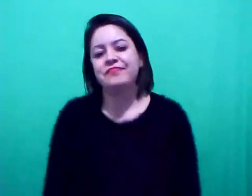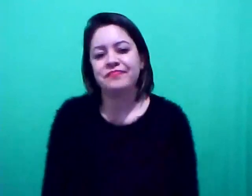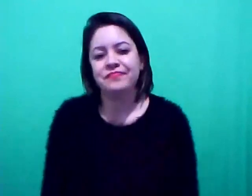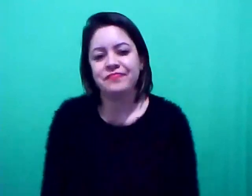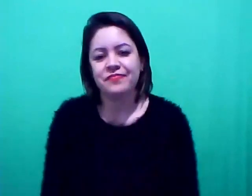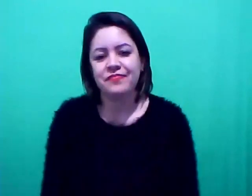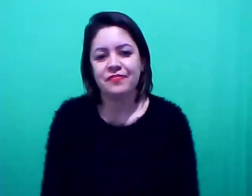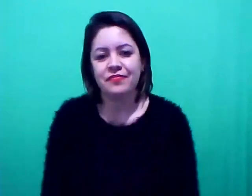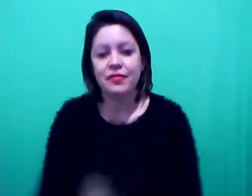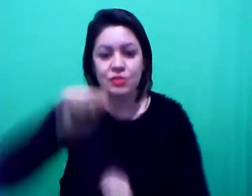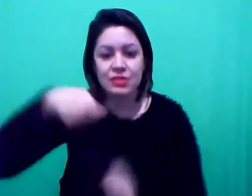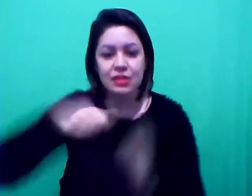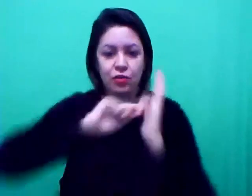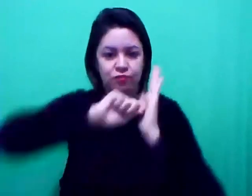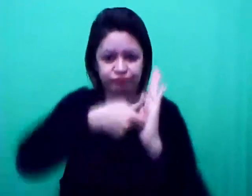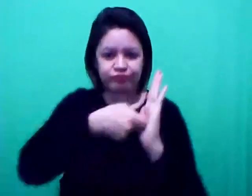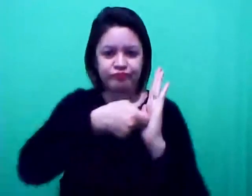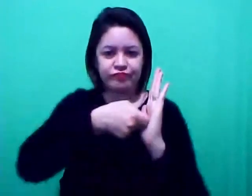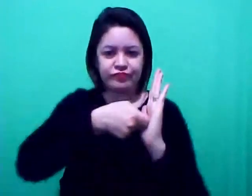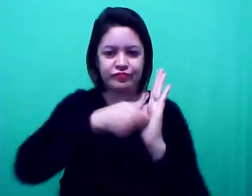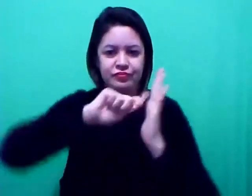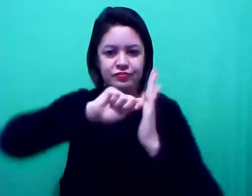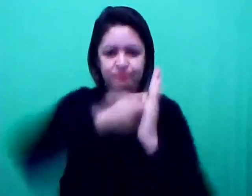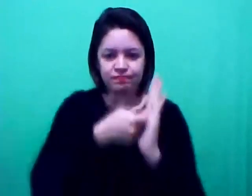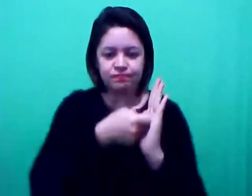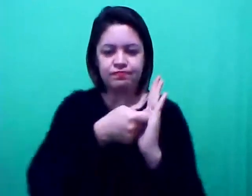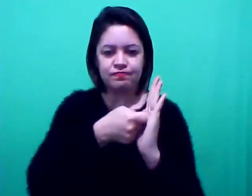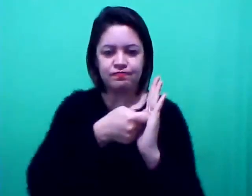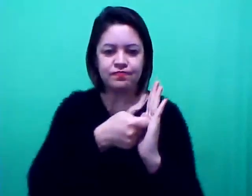Eu tranquei o curso. Esse é o sinal aqui, tranquei.